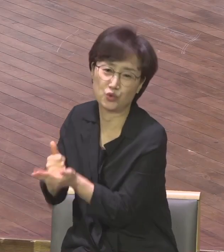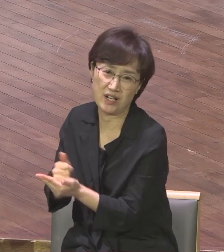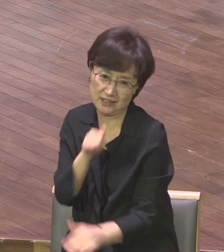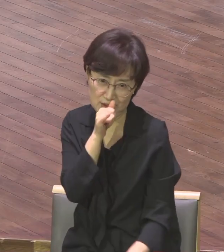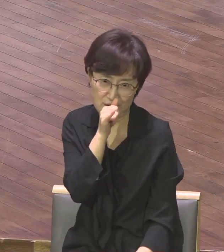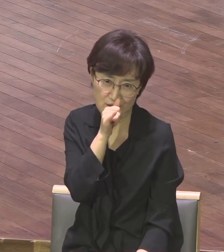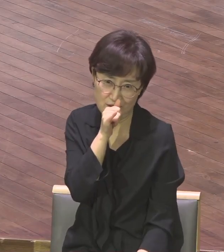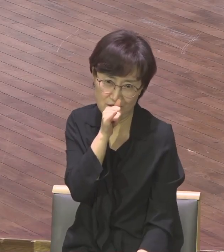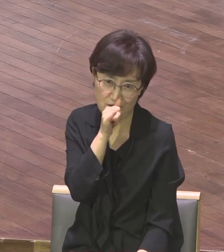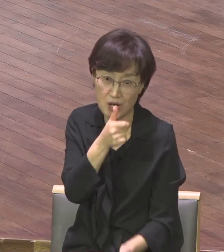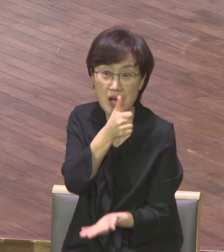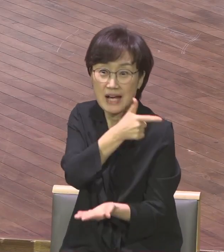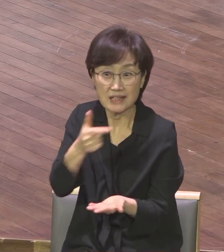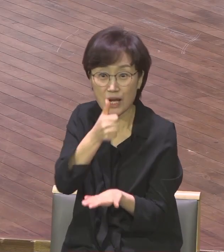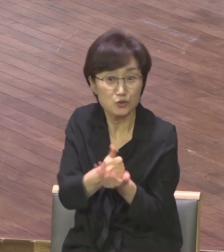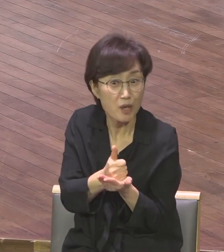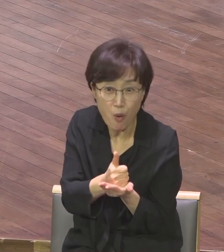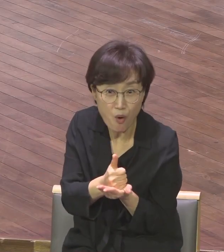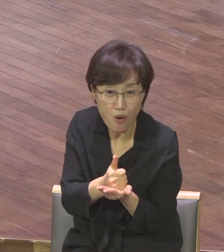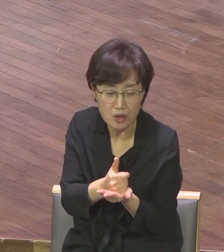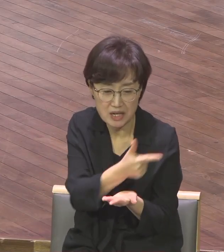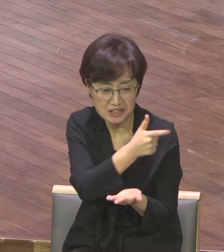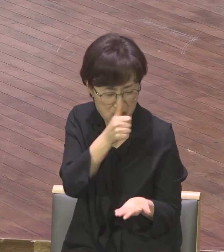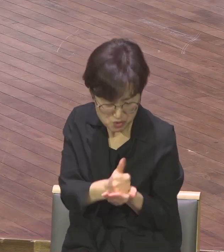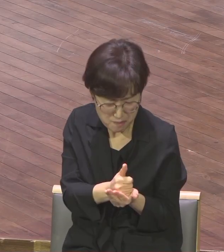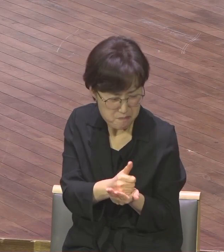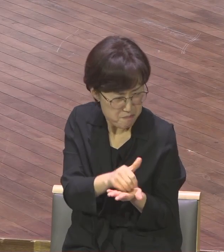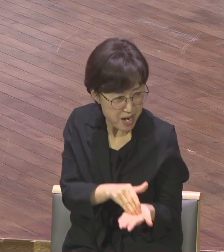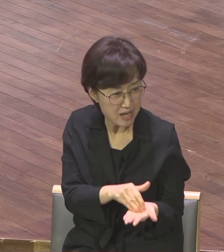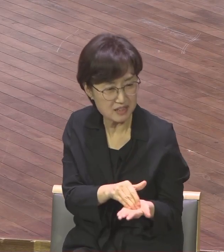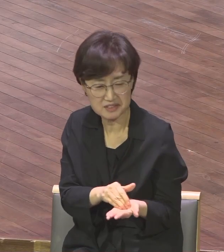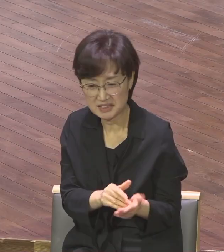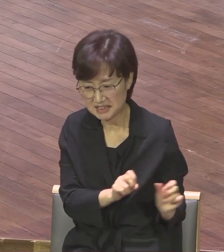대죄를 지은 영혼은 바로 직행행위고,